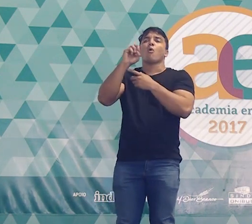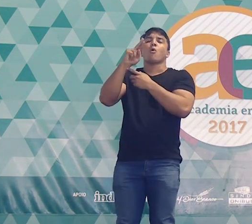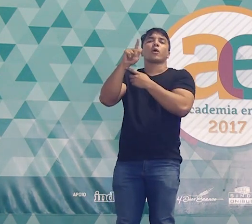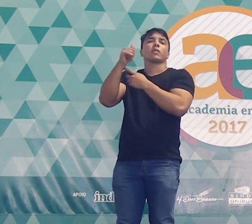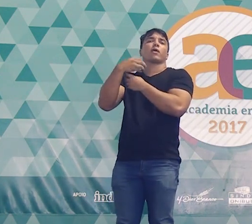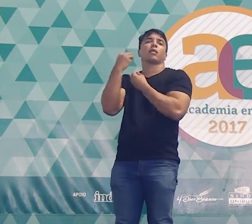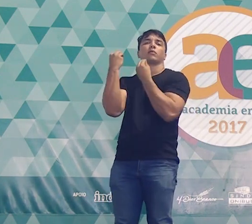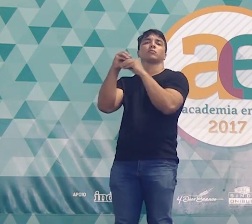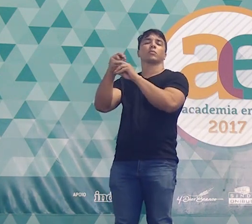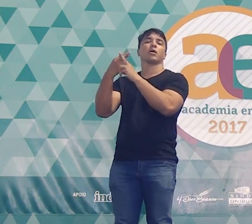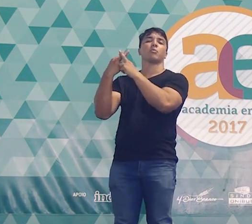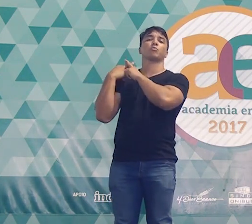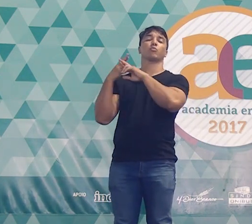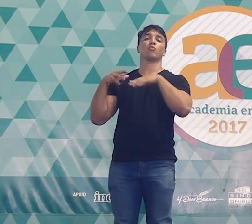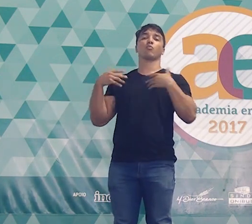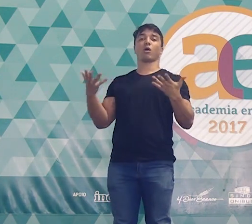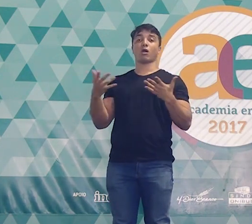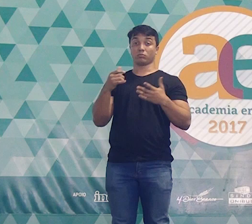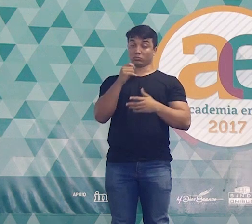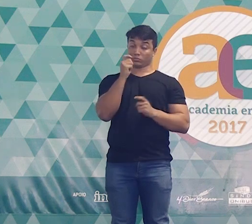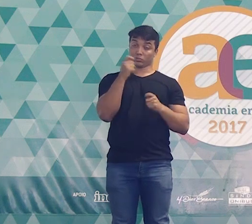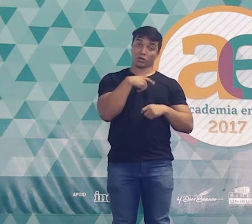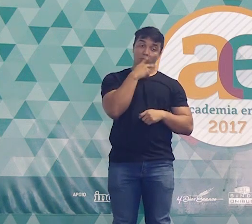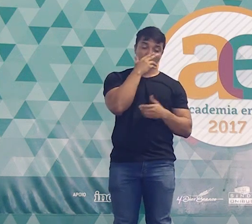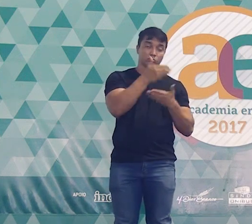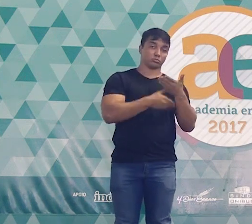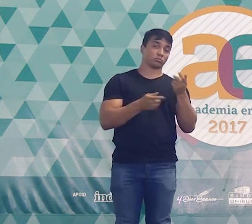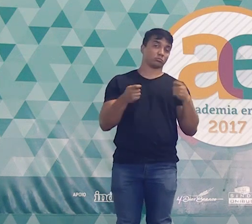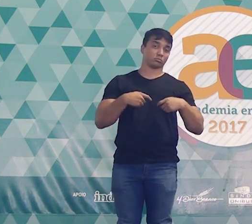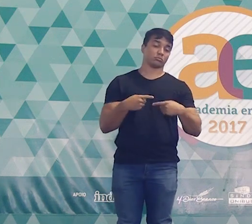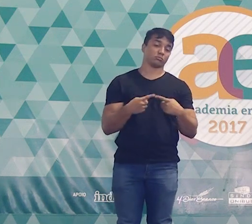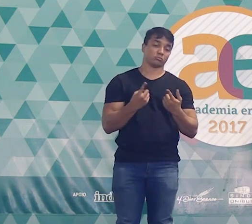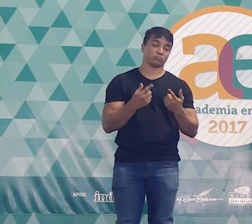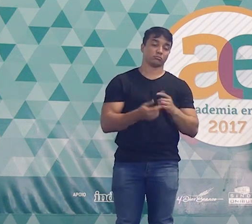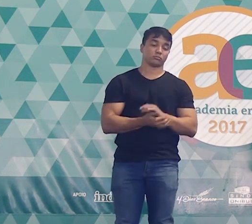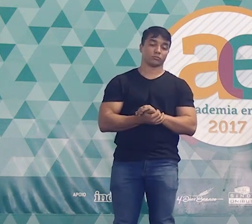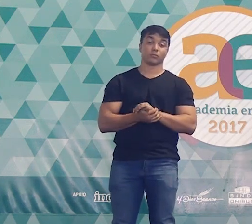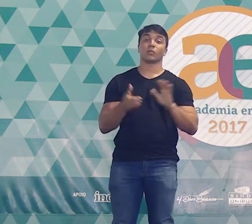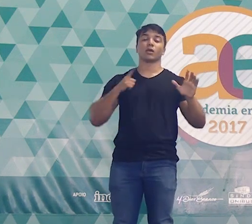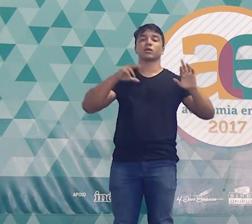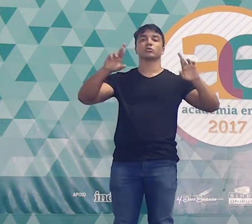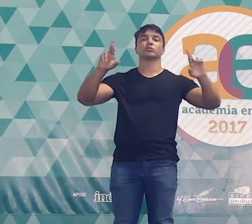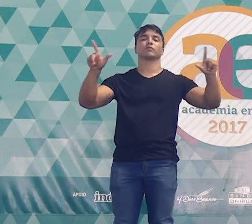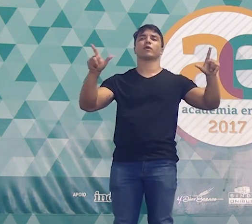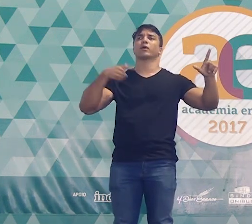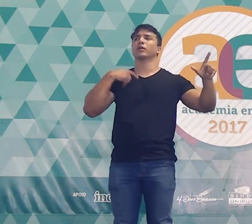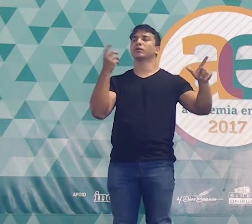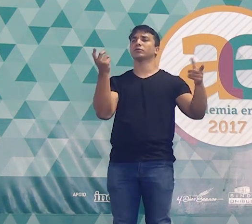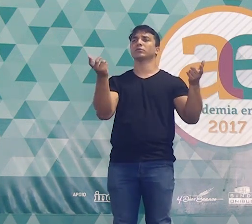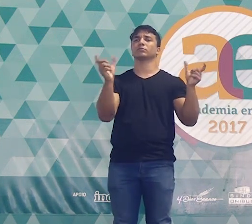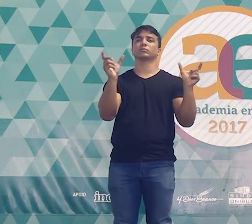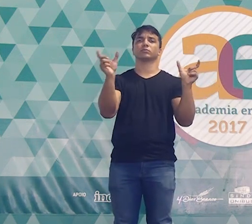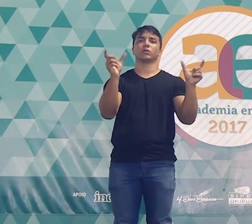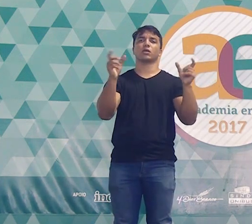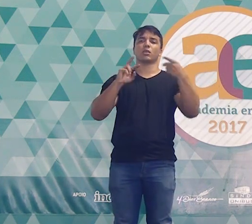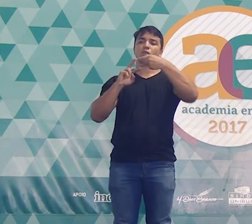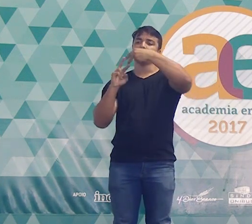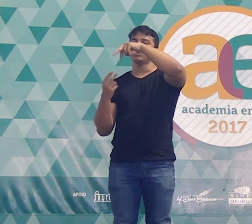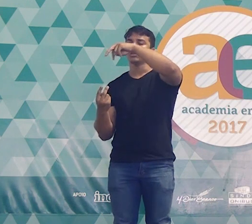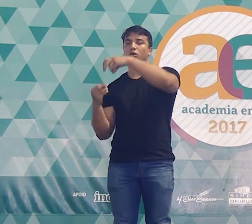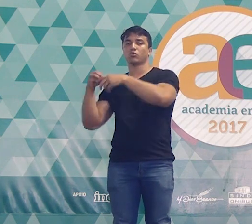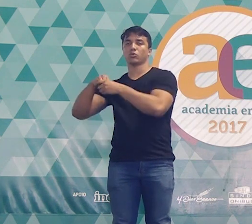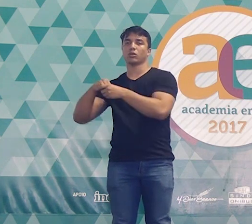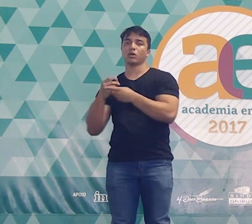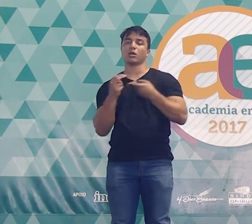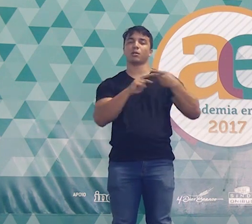vai fazer isso, né? Então às vezes cai muito isso em prova. Qual a diferença entre o DNA nuclear